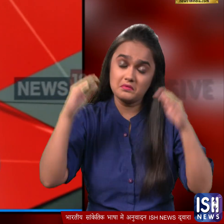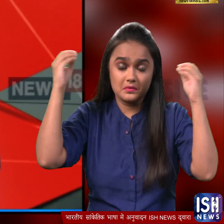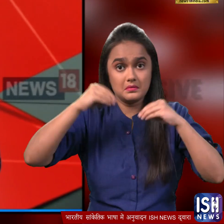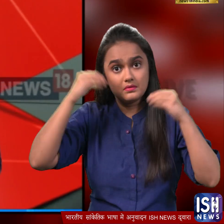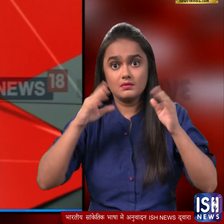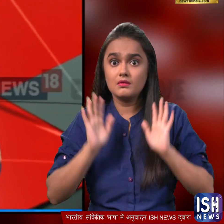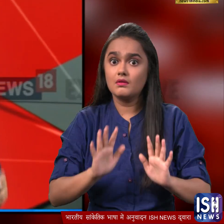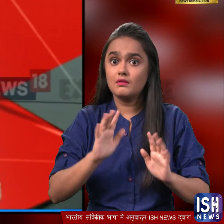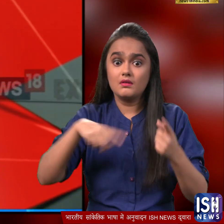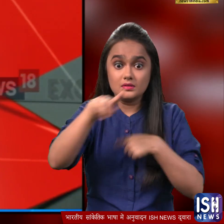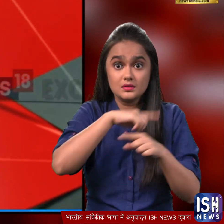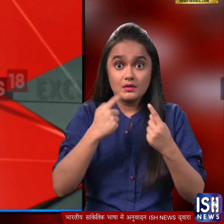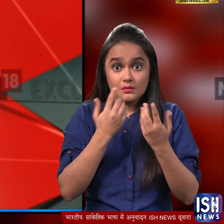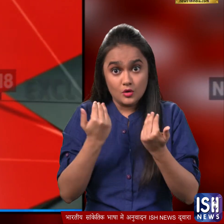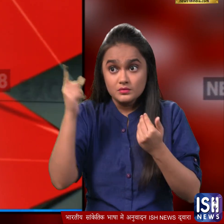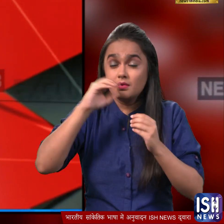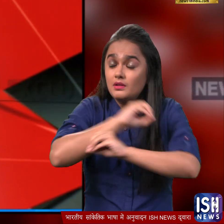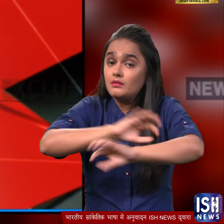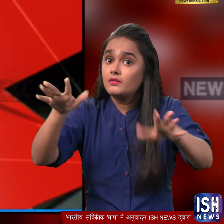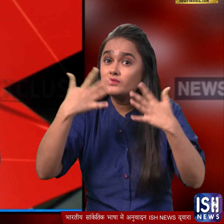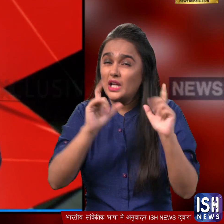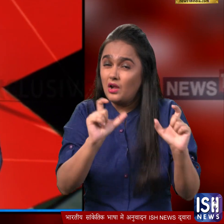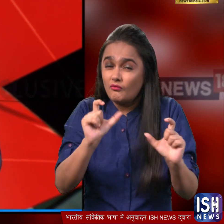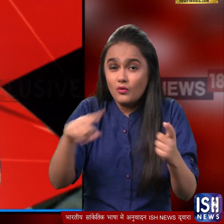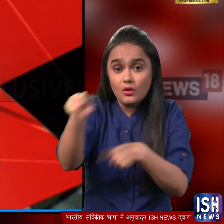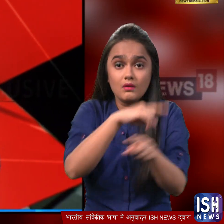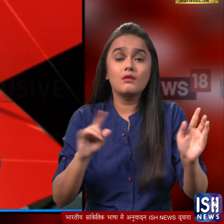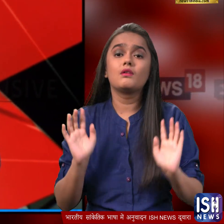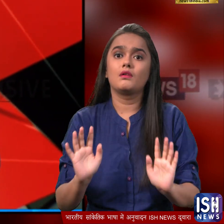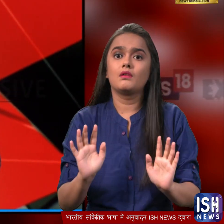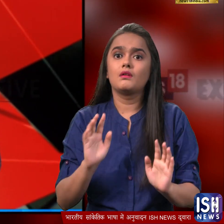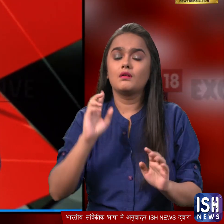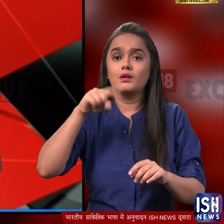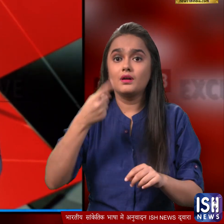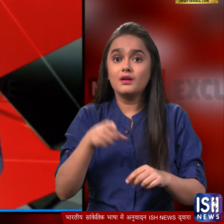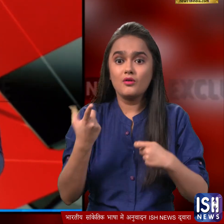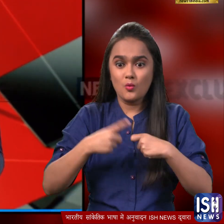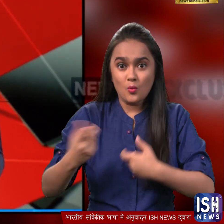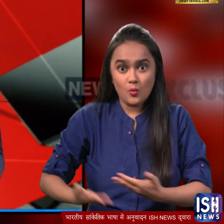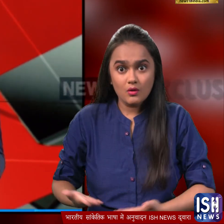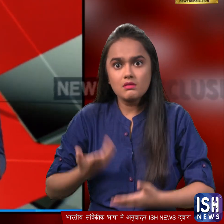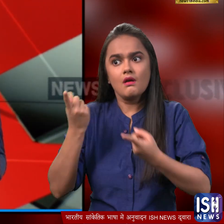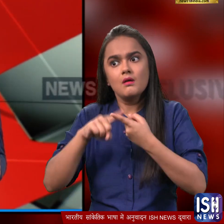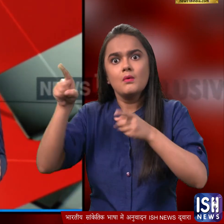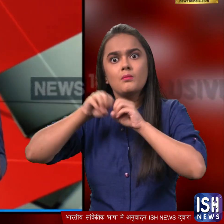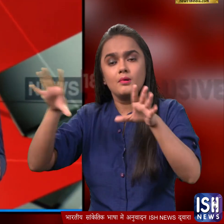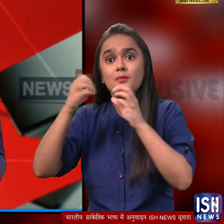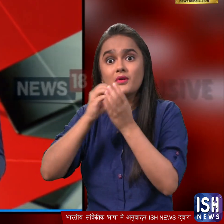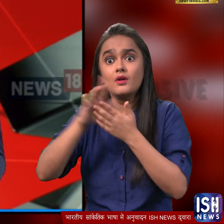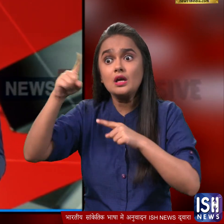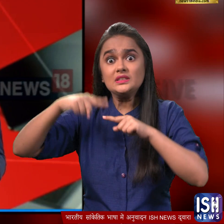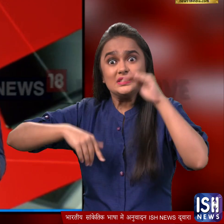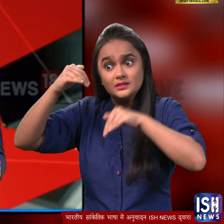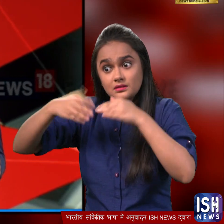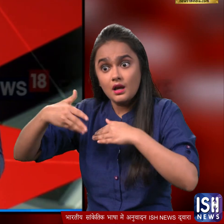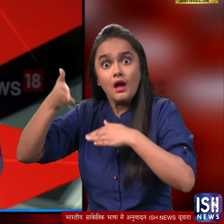दौरान हुई, जिससे बाढ़ जैसे हालात पैदा होने की चेतावनी मौसम विभाग ने पहले से ही दे दी, जिसका कहर कोलकाता में भी टूटा, जहां भवानीपुर